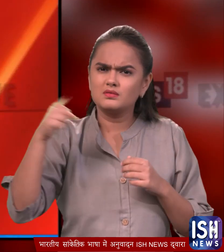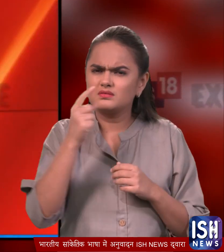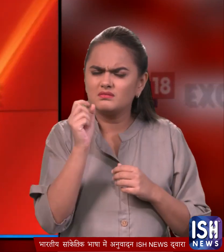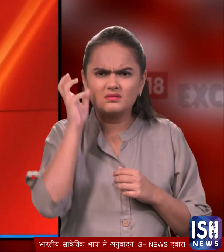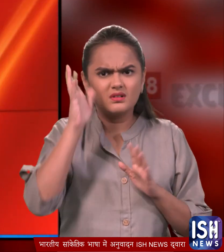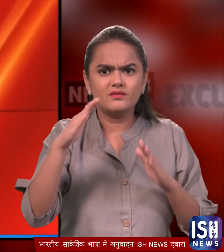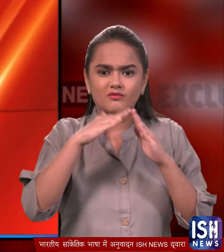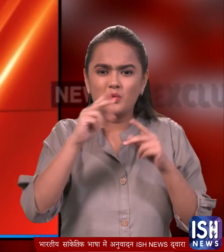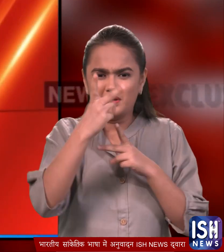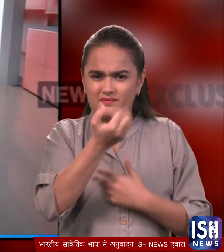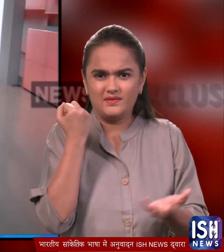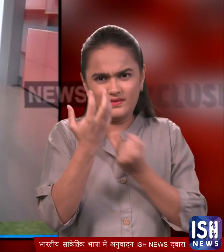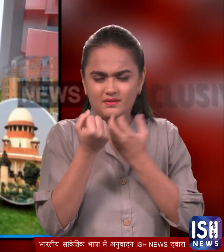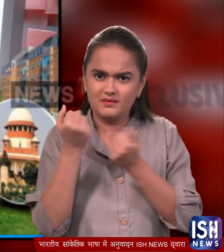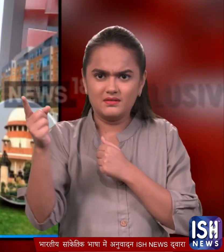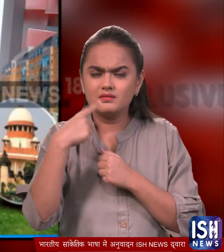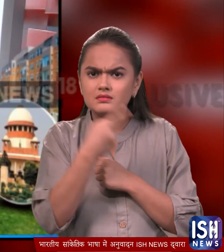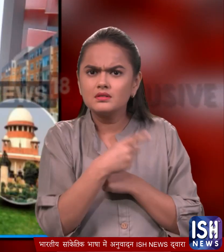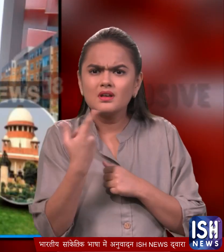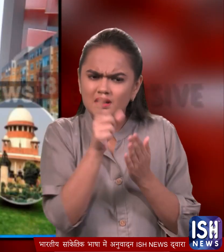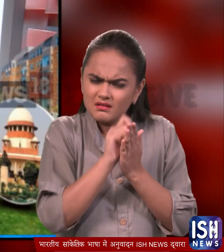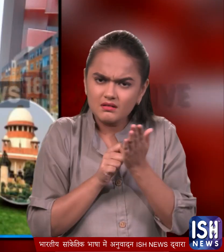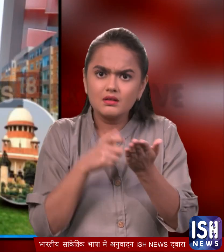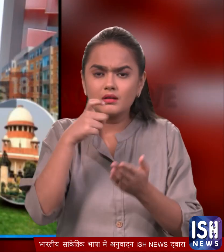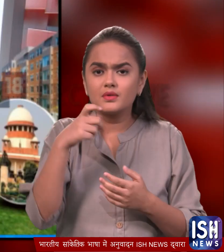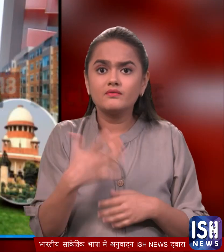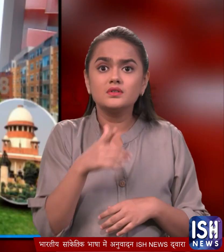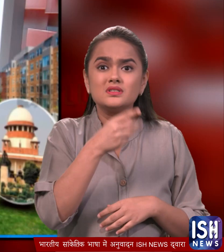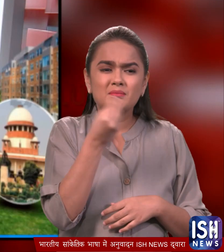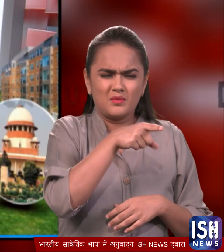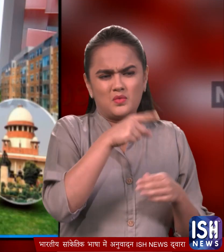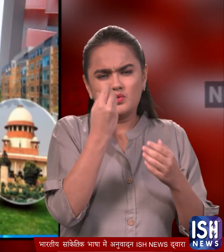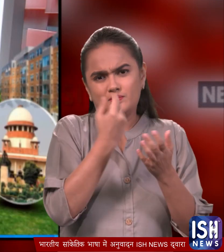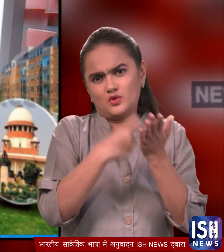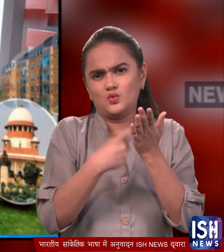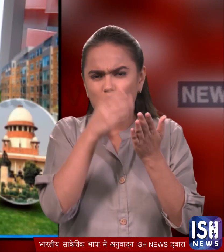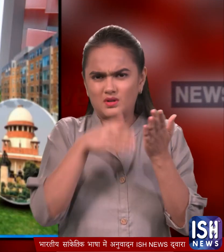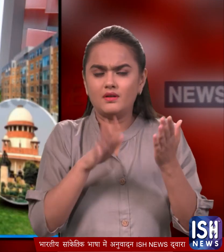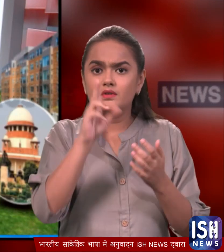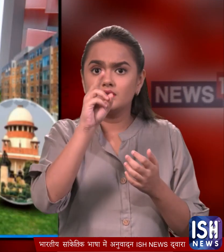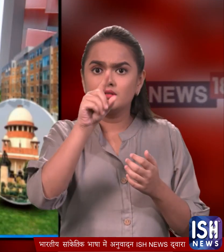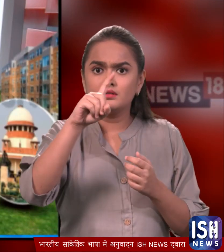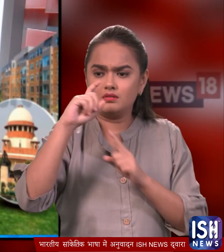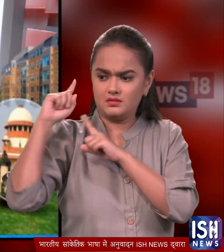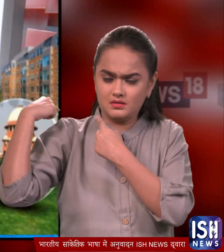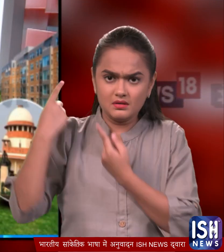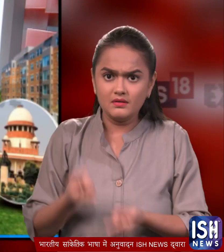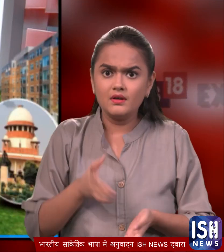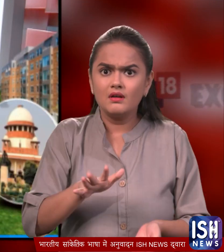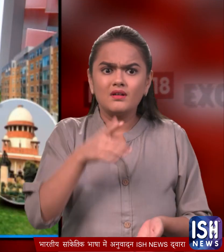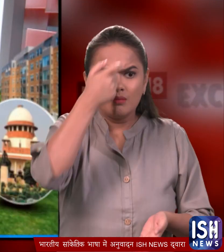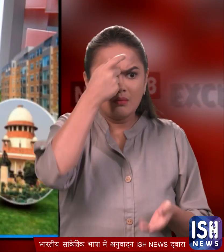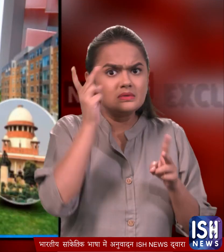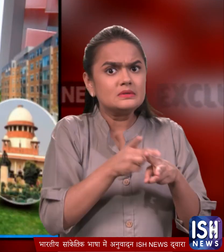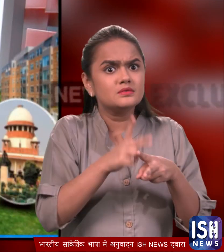असल में नोएडा के कुछ फ्लैट खरीदारों ने सुप्रीम कोर्ट में याचिका दायर की थी कि उनकी कई याचिकाएं 2017 से राष्ट्रीय